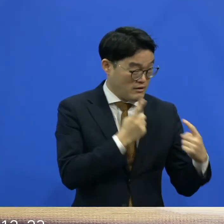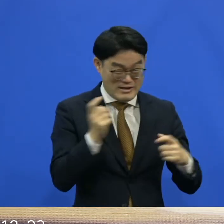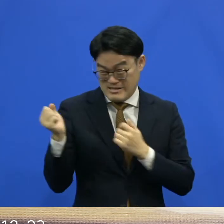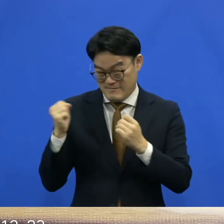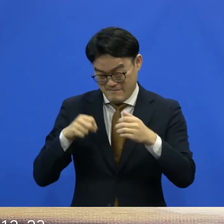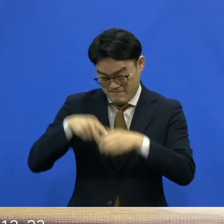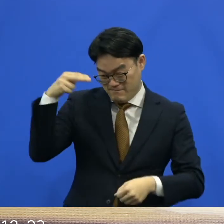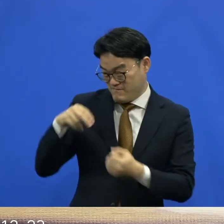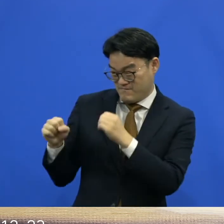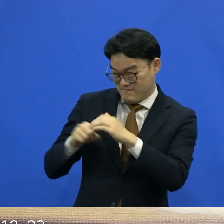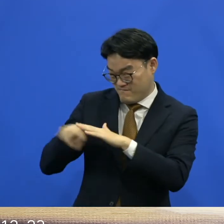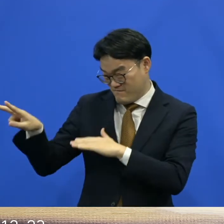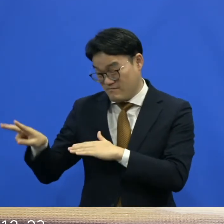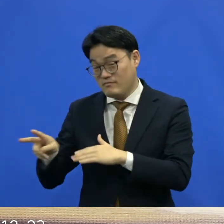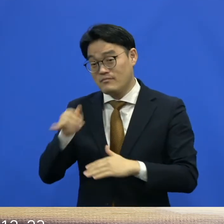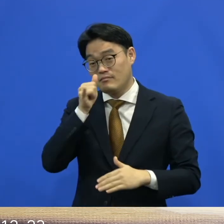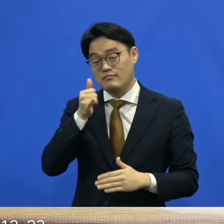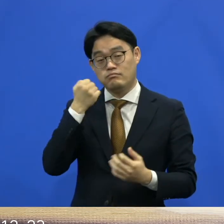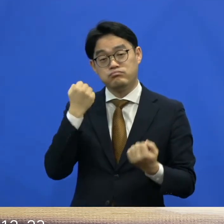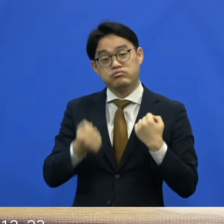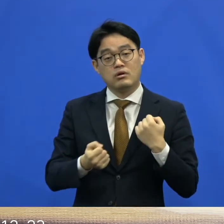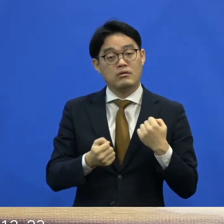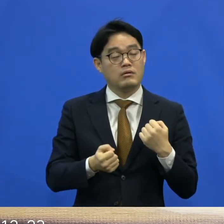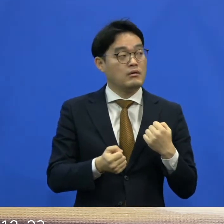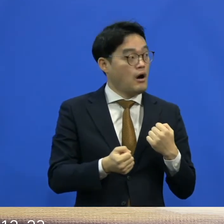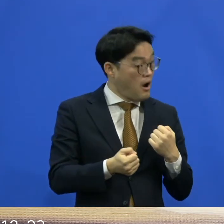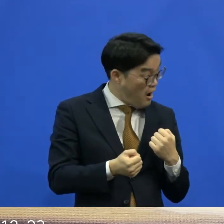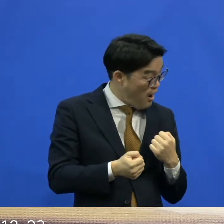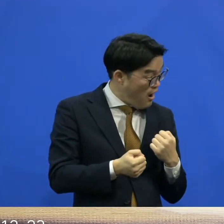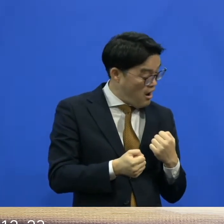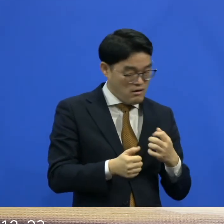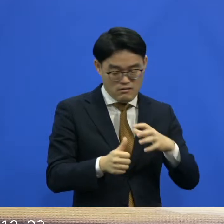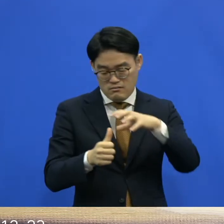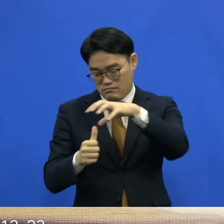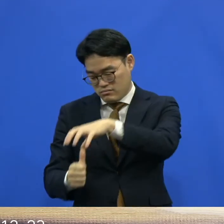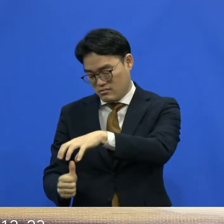여러분, 세상을 살아가면서 힘든 것 중에 하나가 모함입니다. 모함.